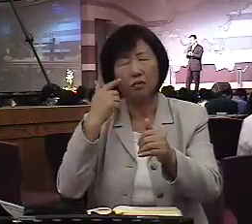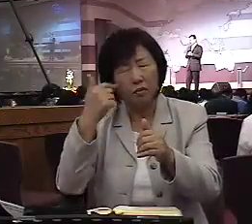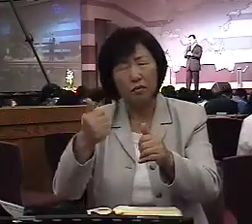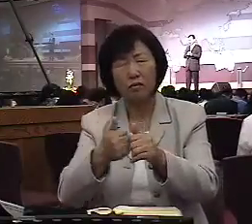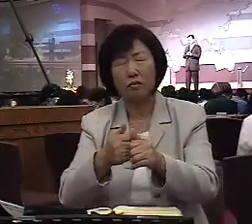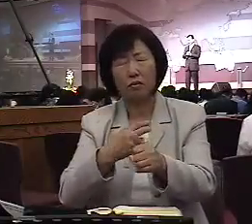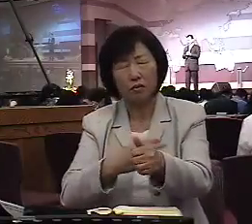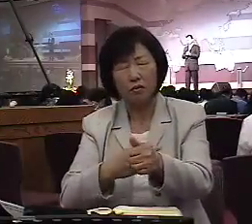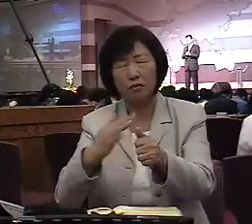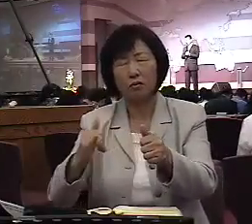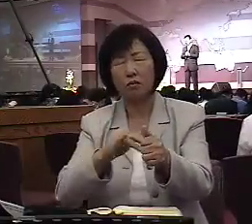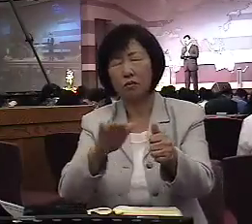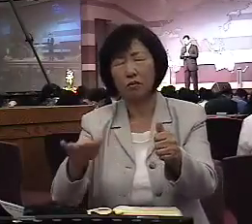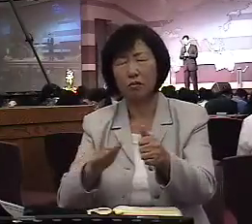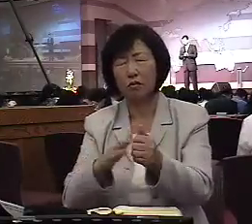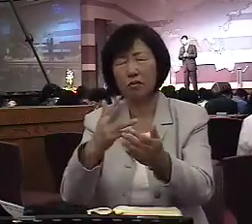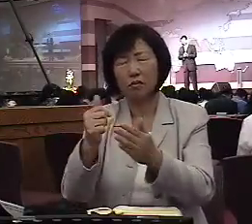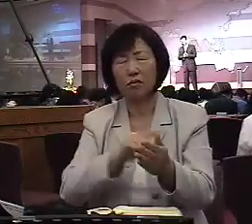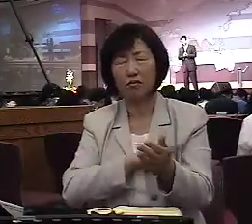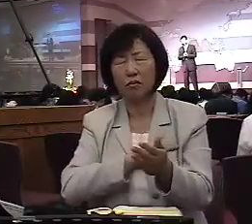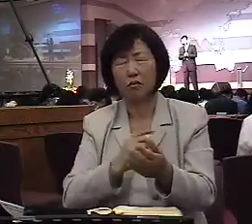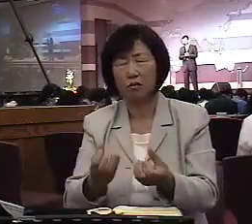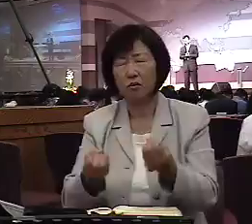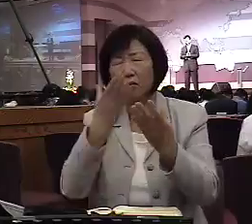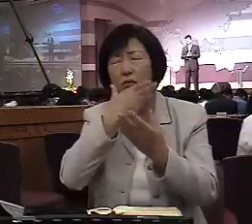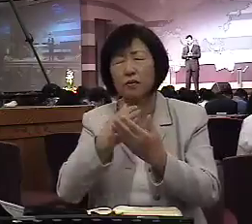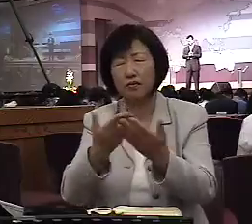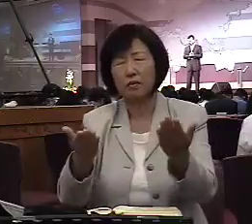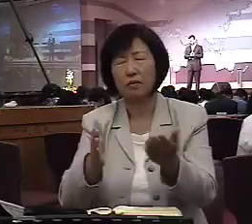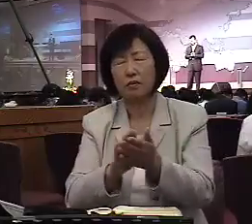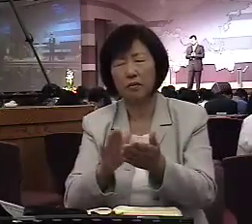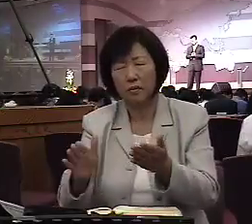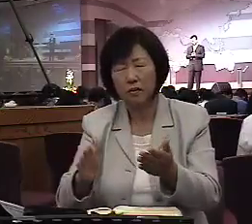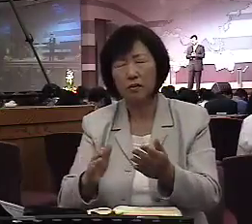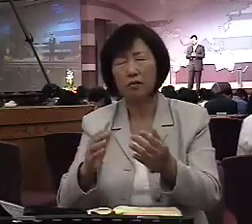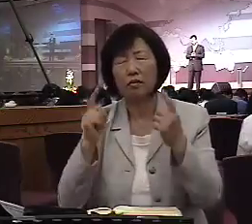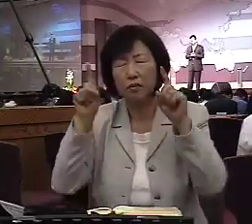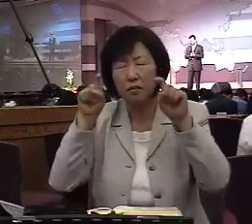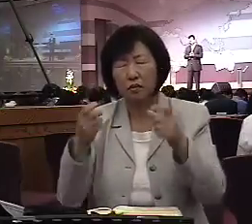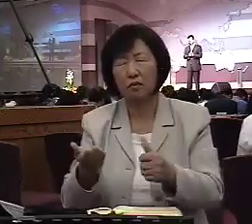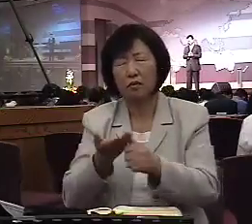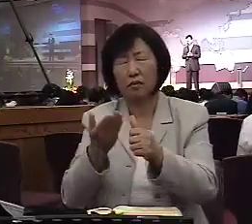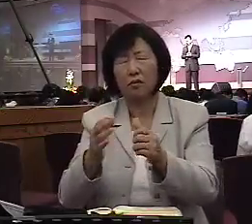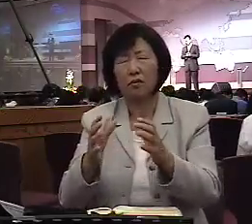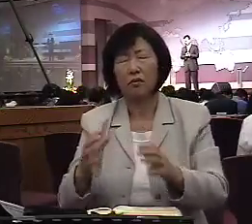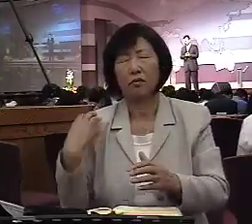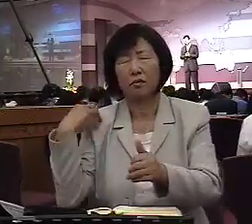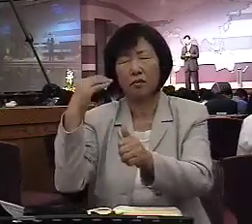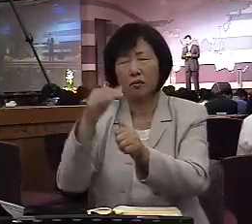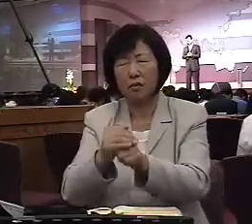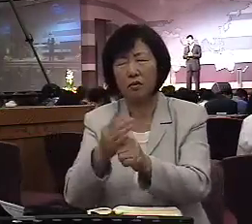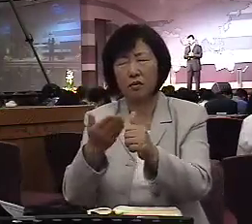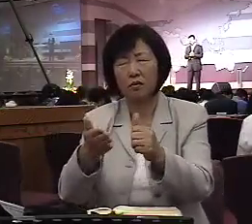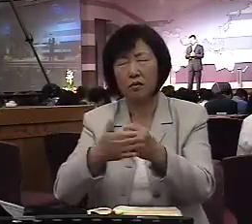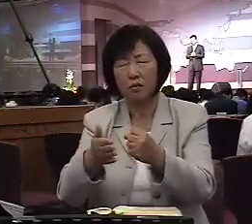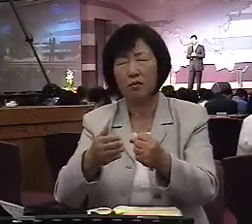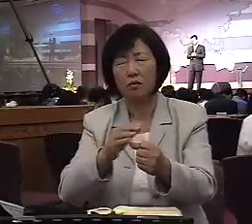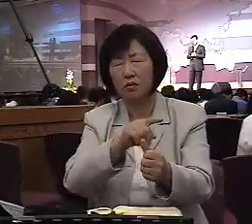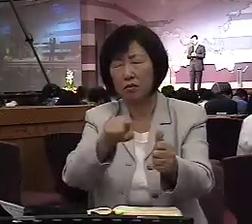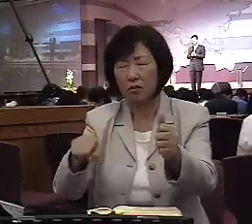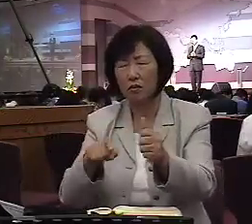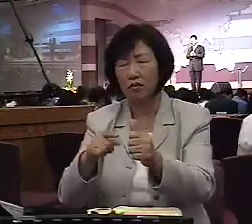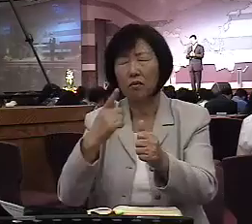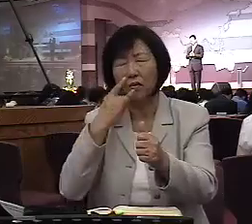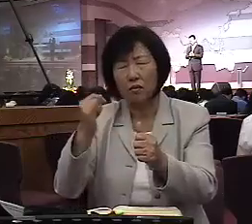우리 교사님들 주님의 이름으로 축복합니다. 양떼들을 맡겨주셨사 하나님 아버지 그들에게